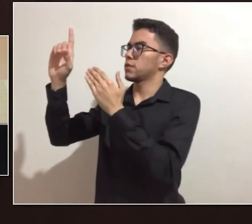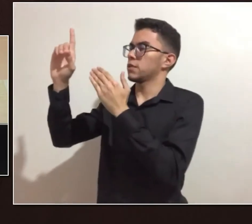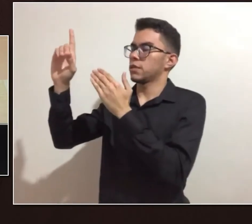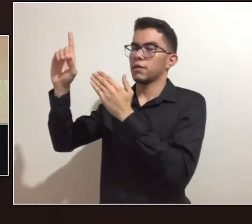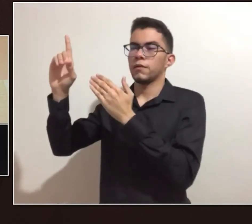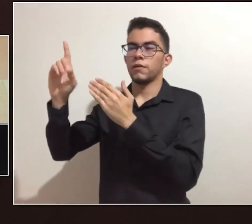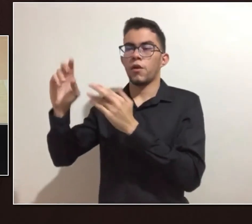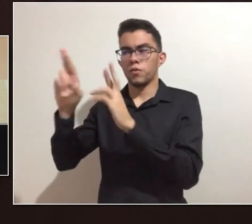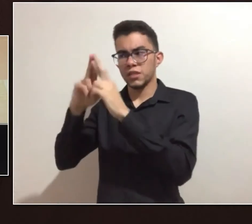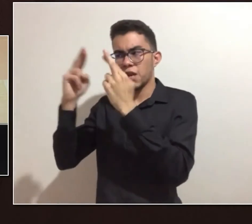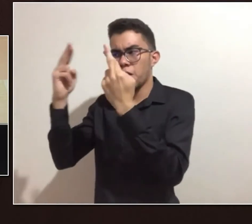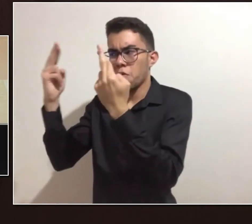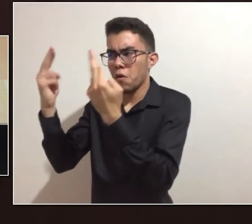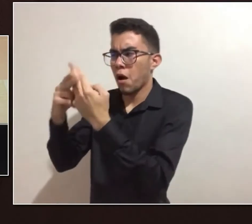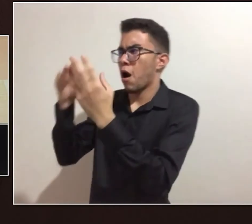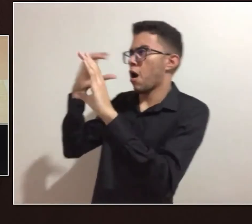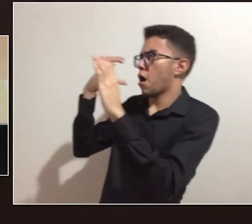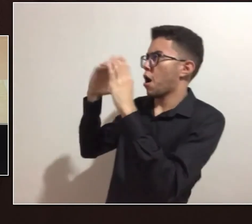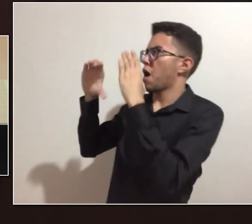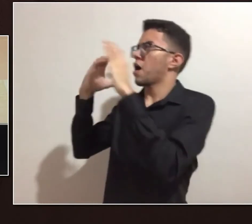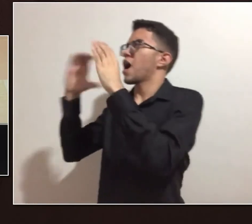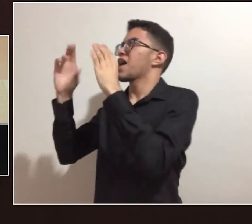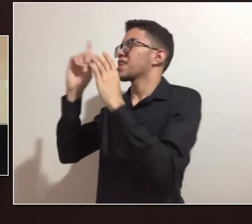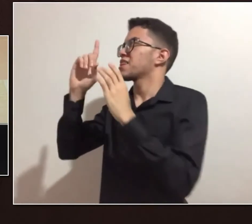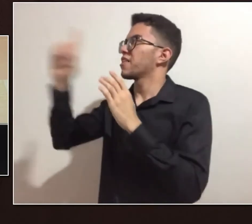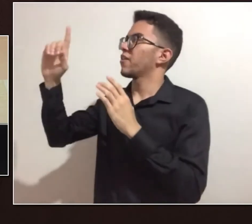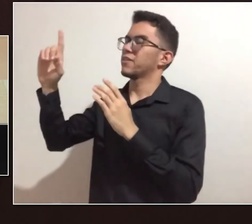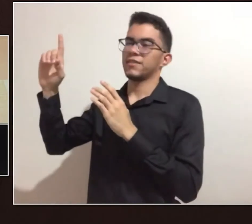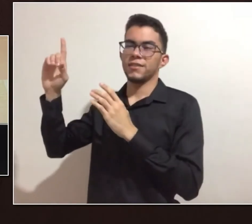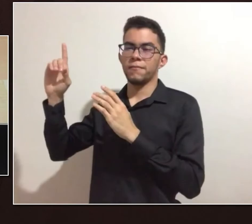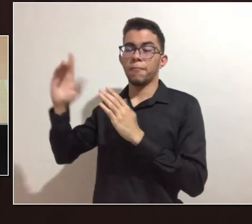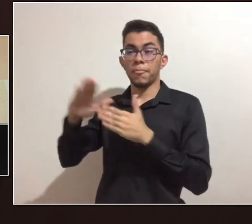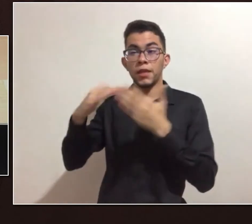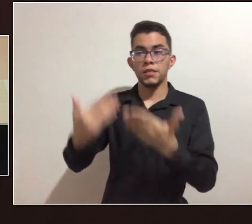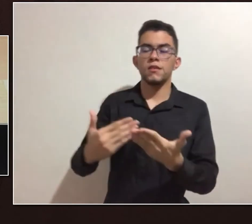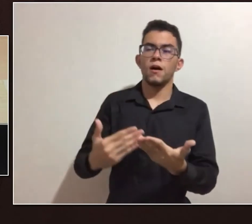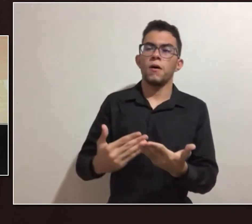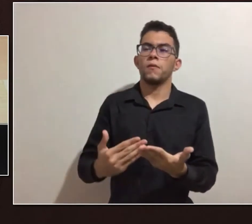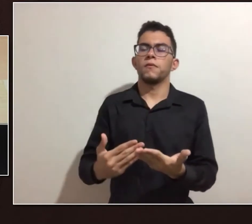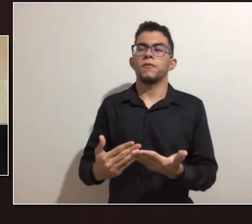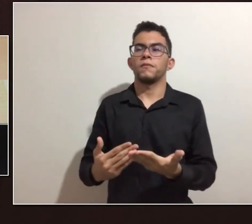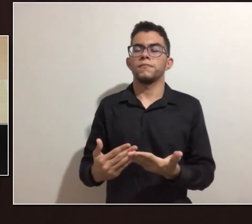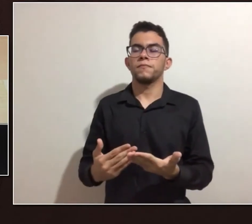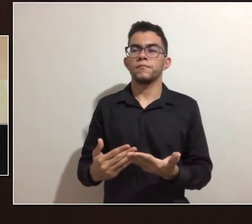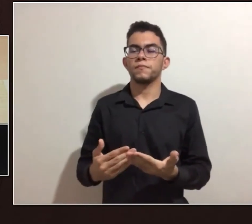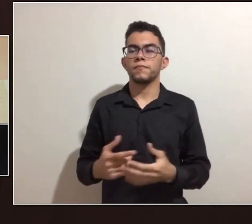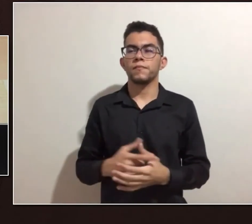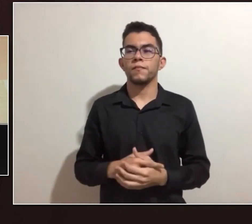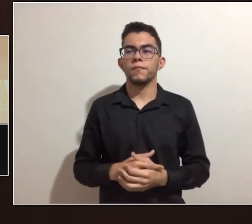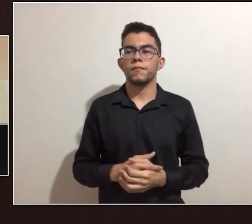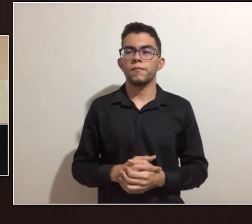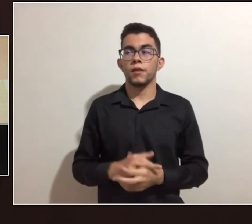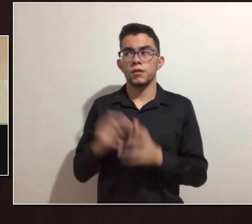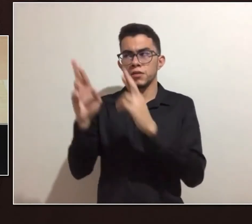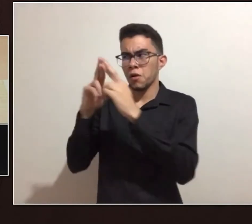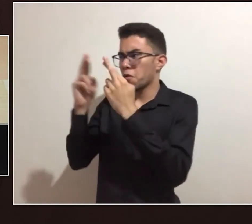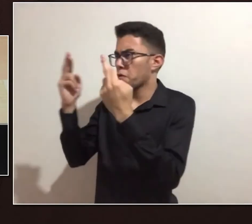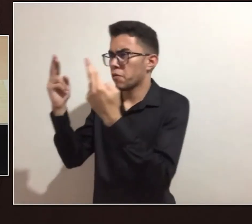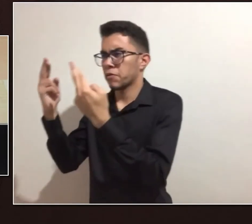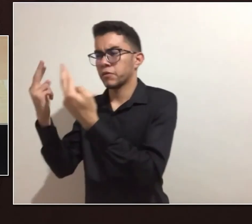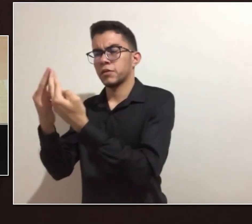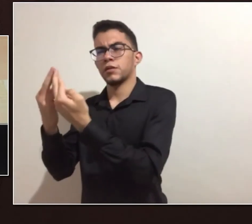isso? Cantavam hinos, louvavam a Deus e passavam a reunir-se para a edificação da